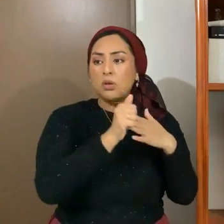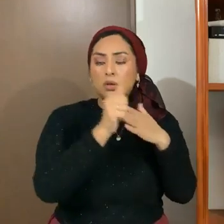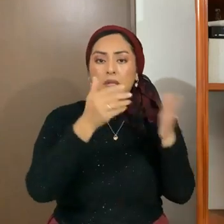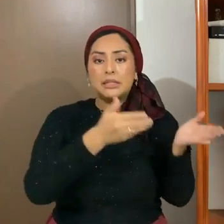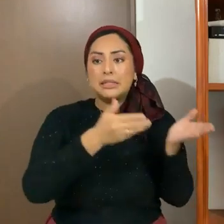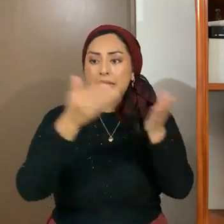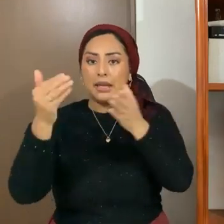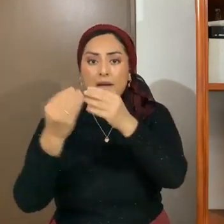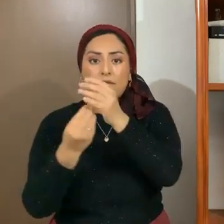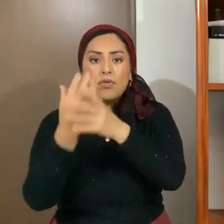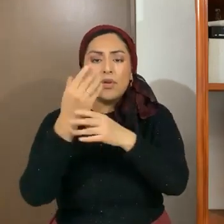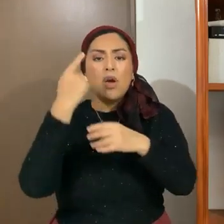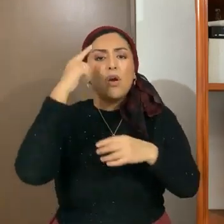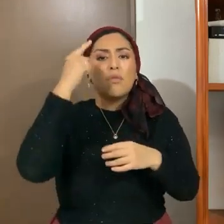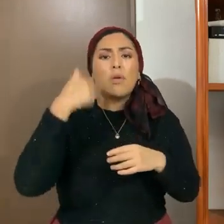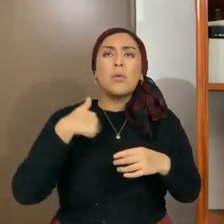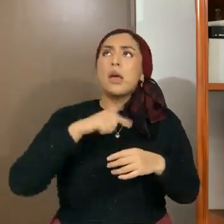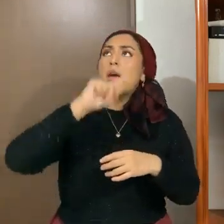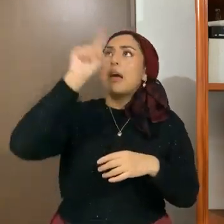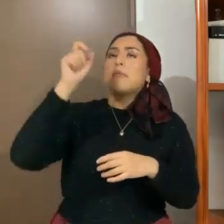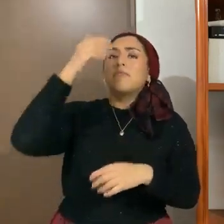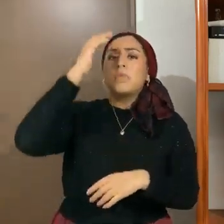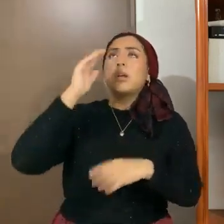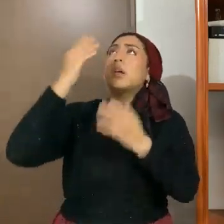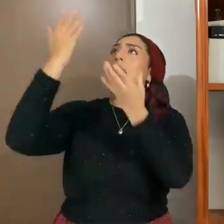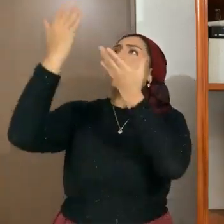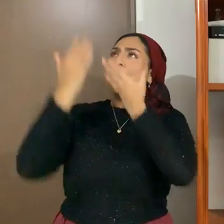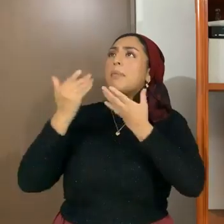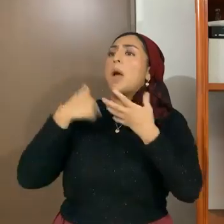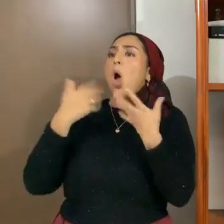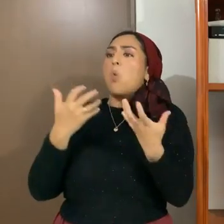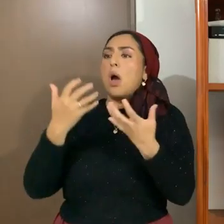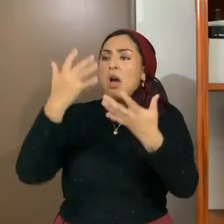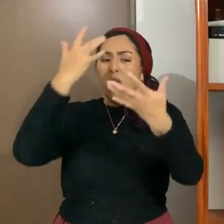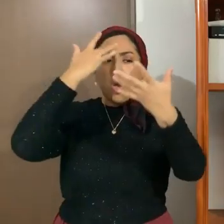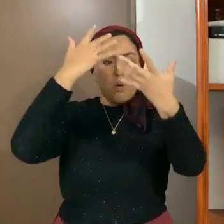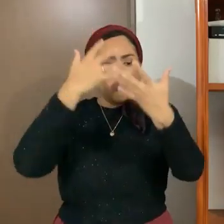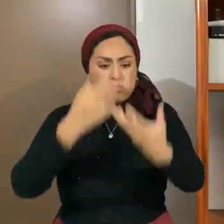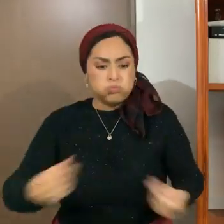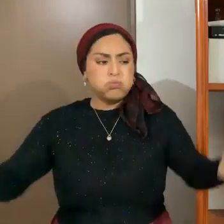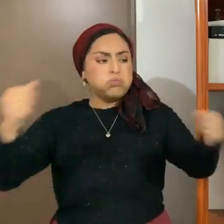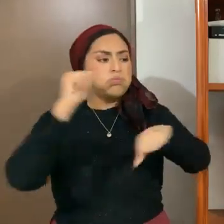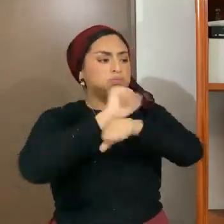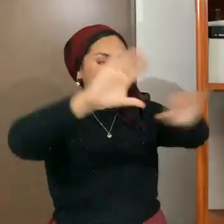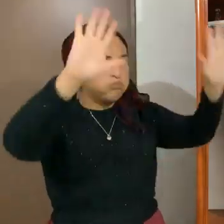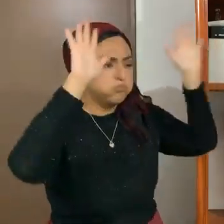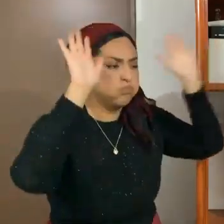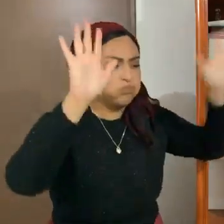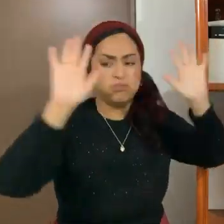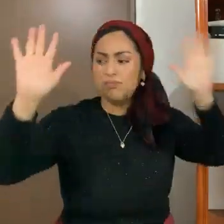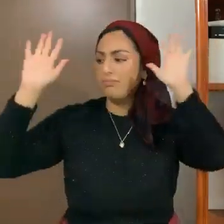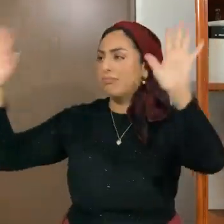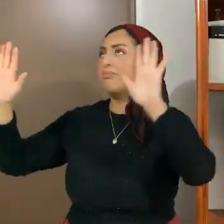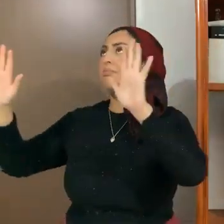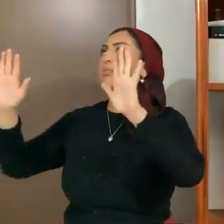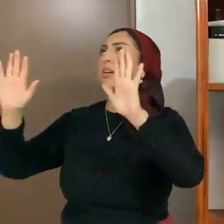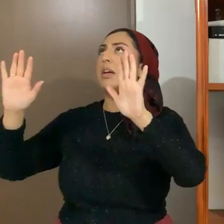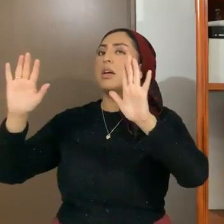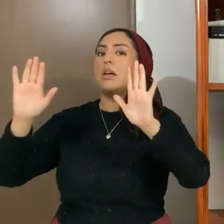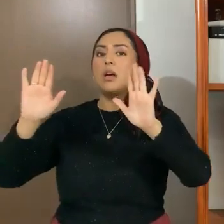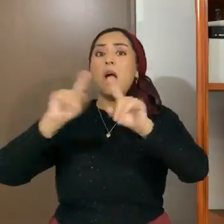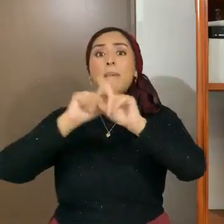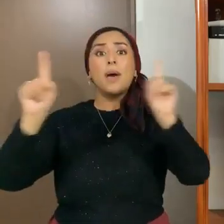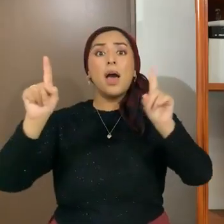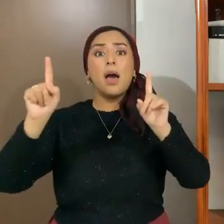¿De qué le serviría que le pidamos al Eterno que nos dé el don de sanidad, el don de milagros, conocimiento, etcétera, el don de fe,